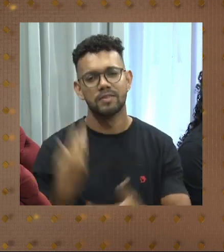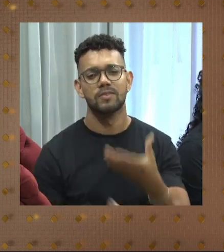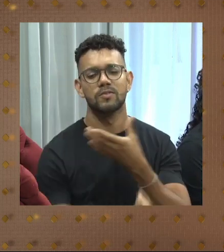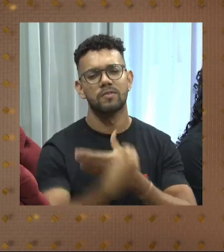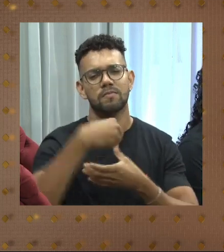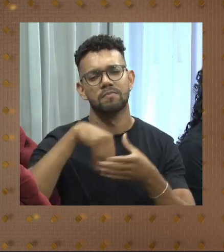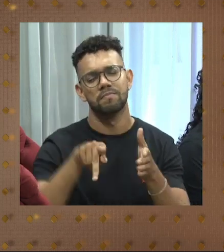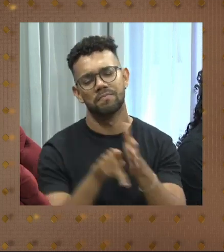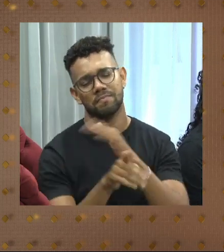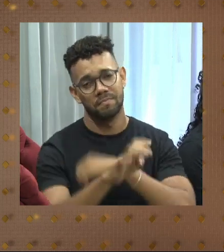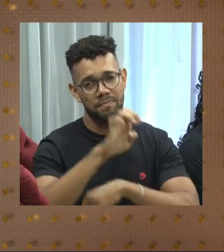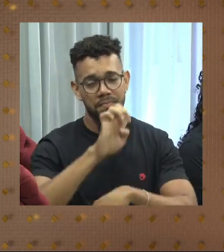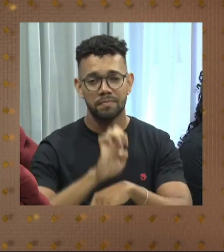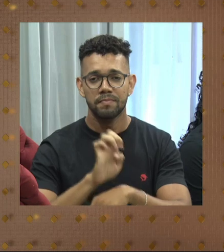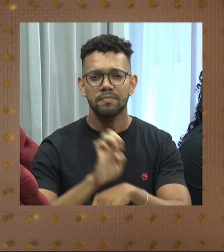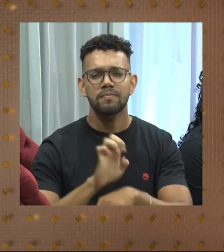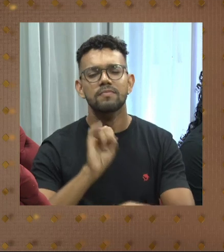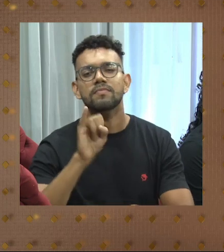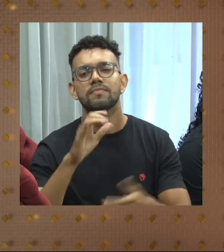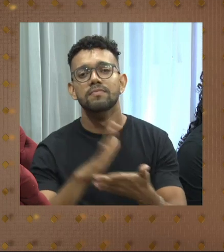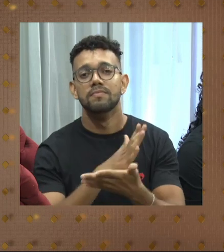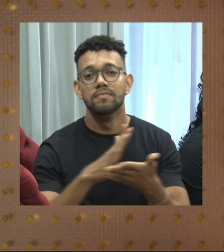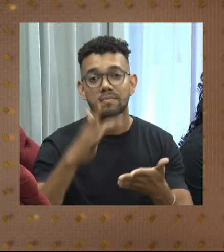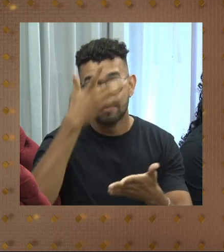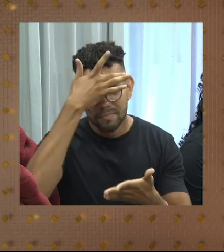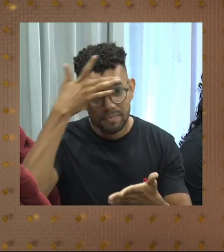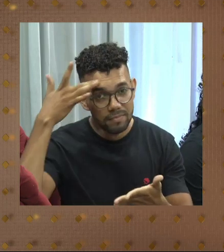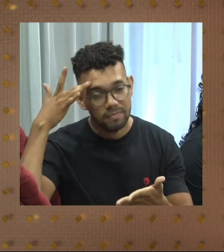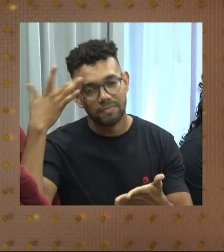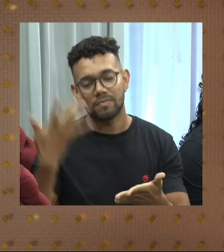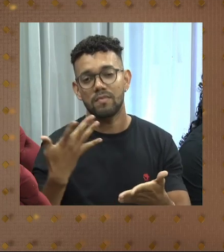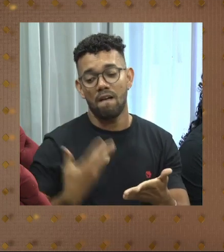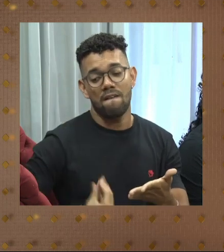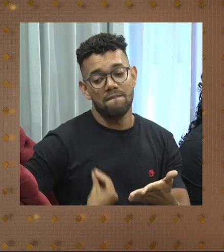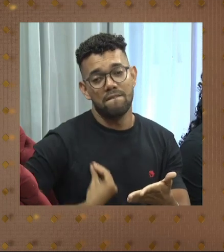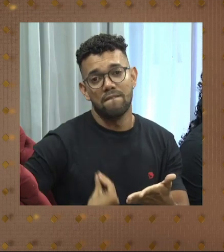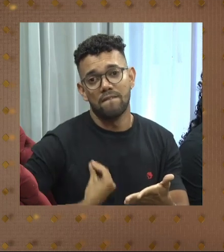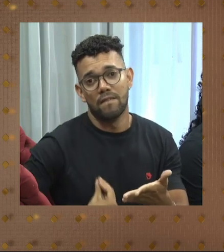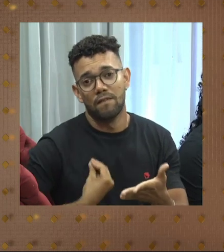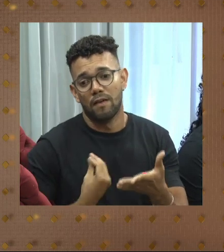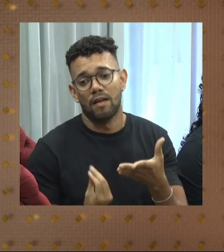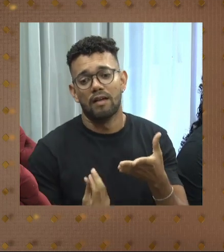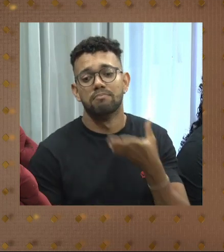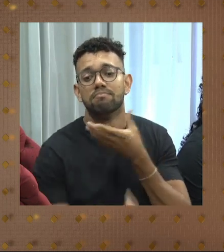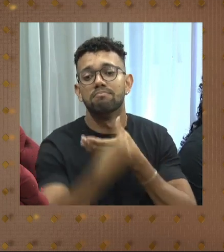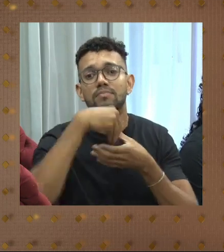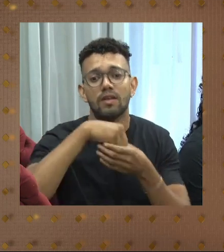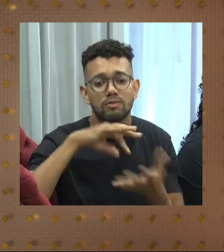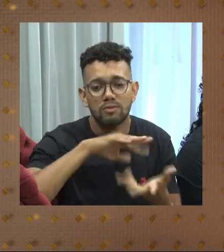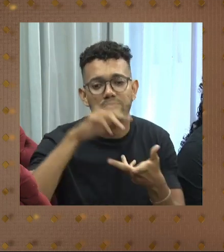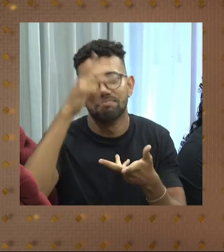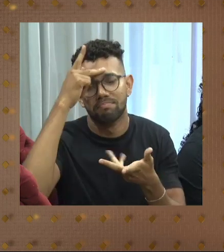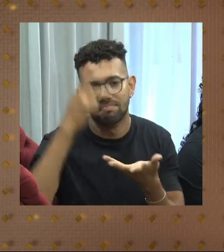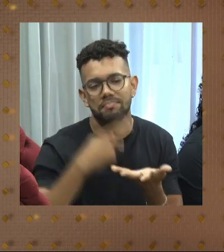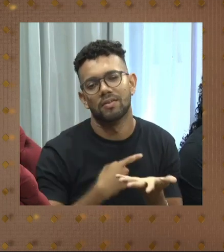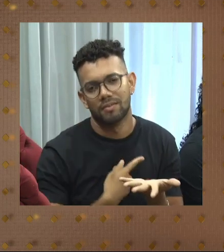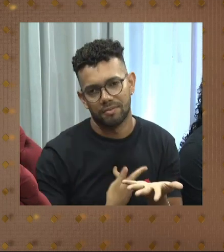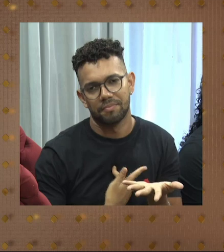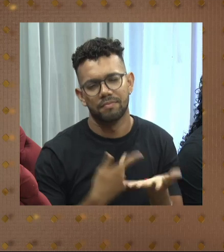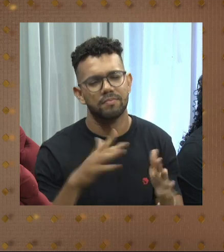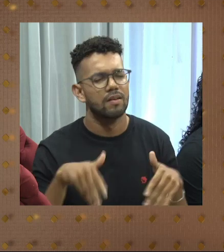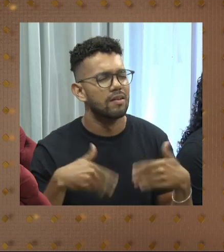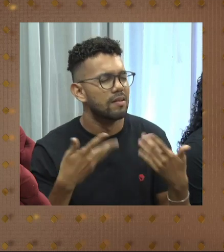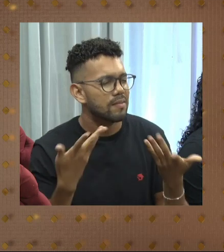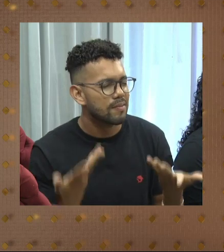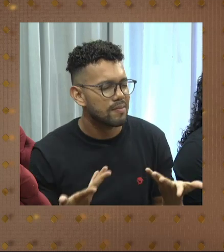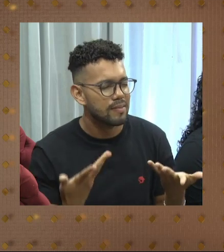às vezes eu fico me perguntando se algumas pessoas estão vivendo num universo paralelo, porque... Né? Ele só pode. Mas as pessoas